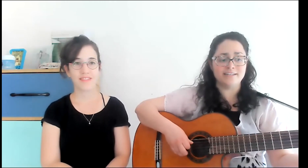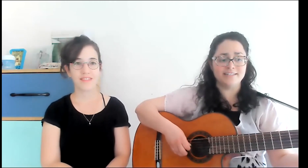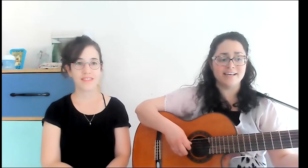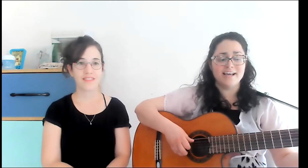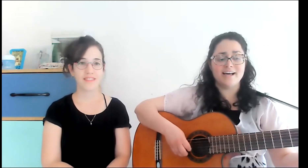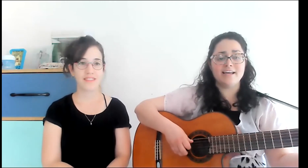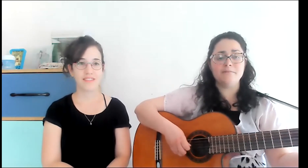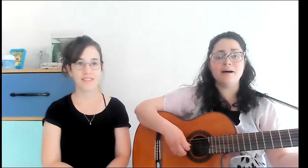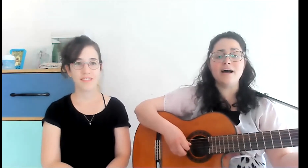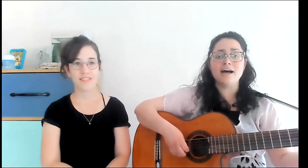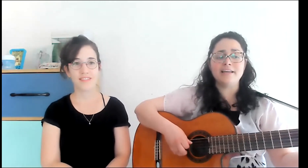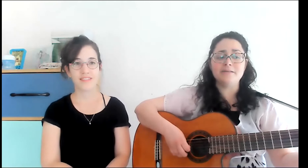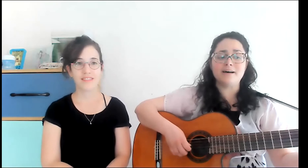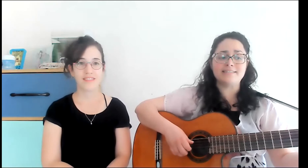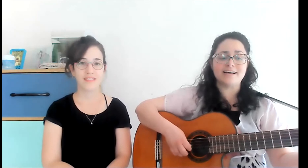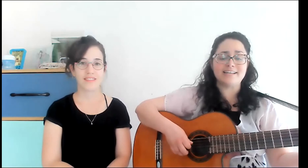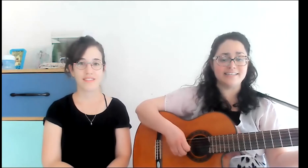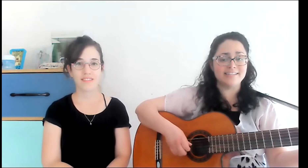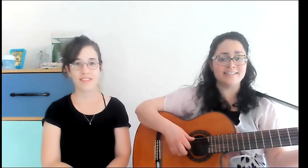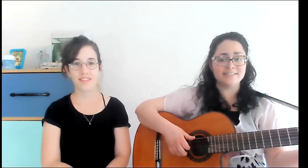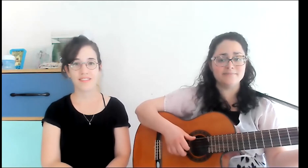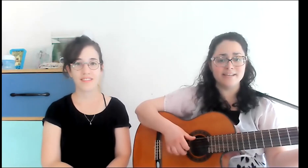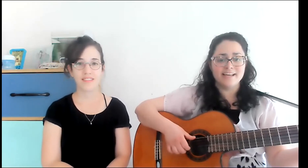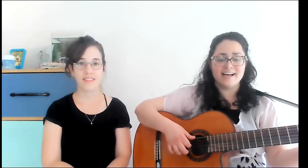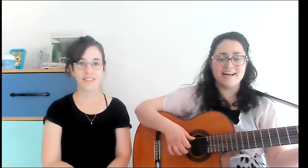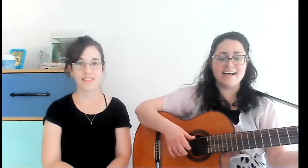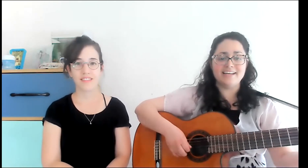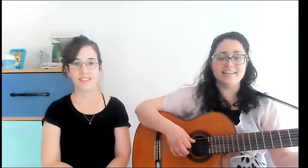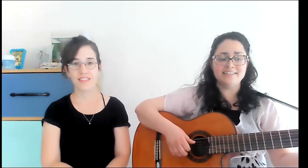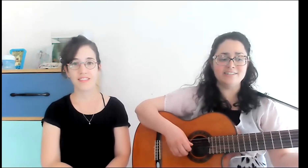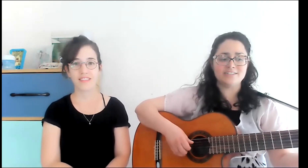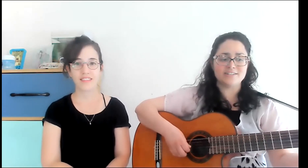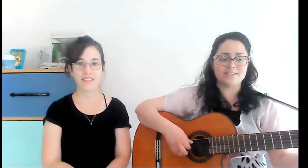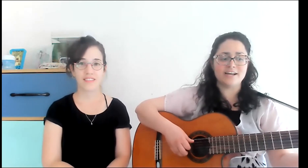המבוערת, על המים הזכים, על האיש השם